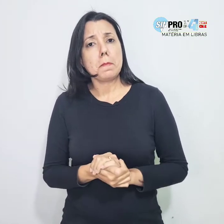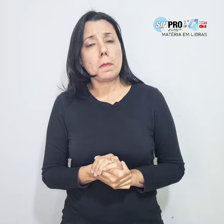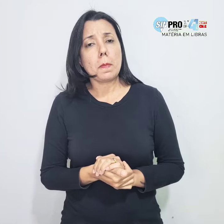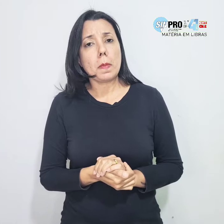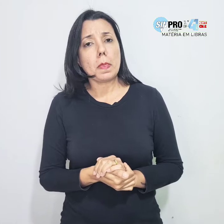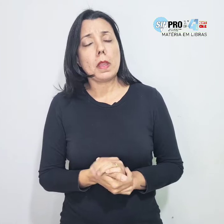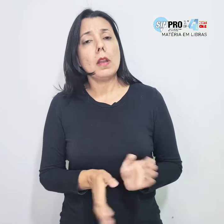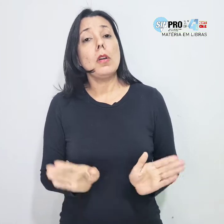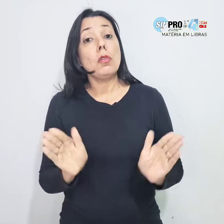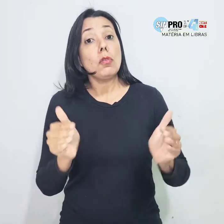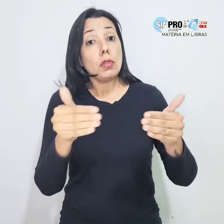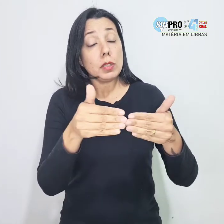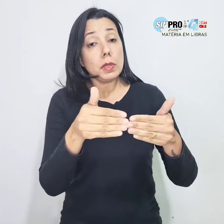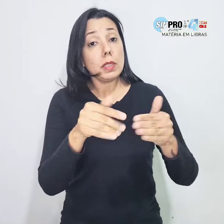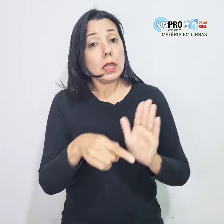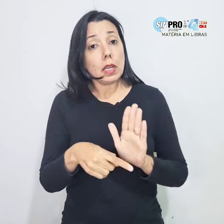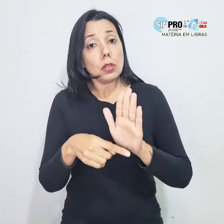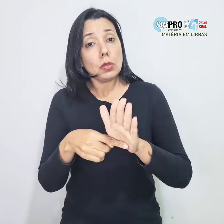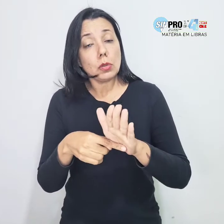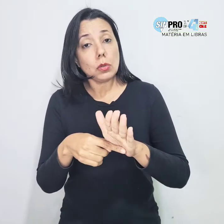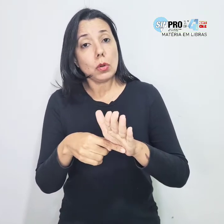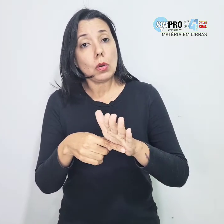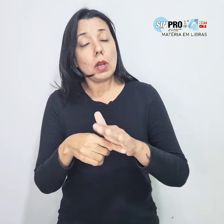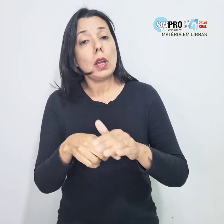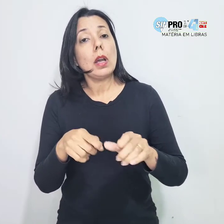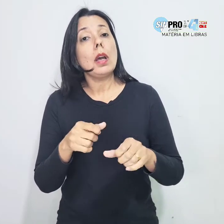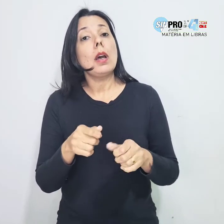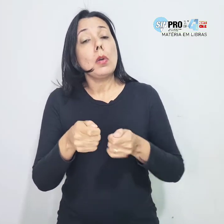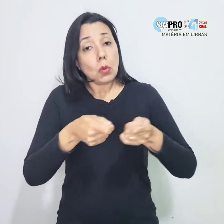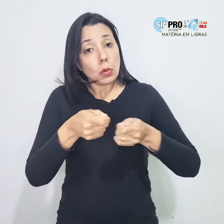O fechamento delas ajudou a conter a pandemia?